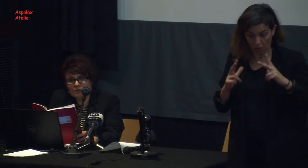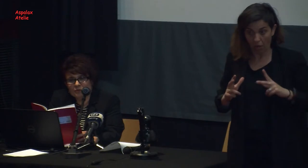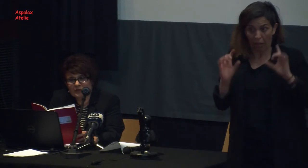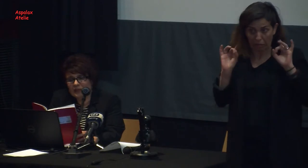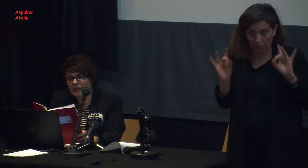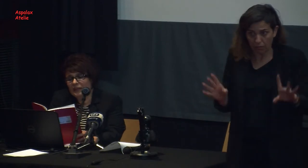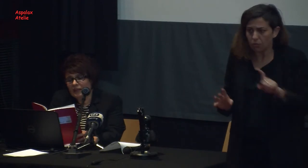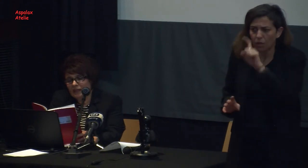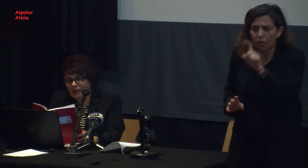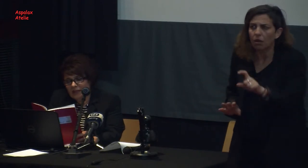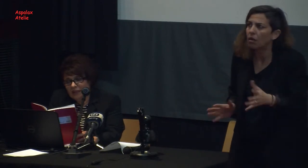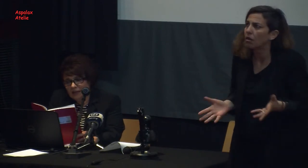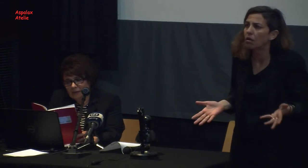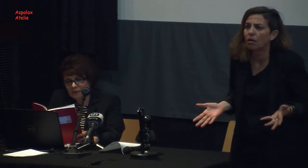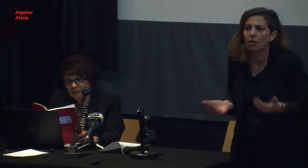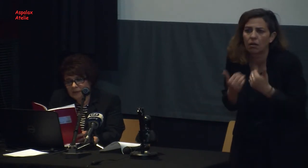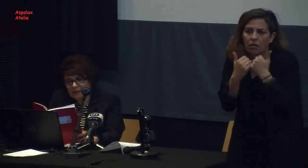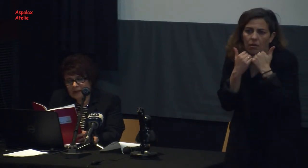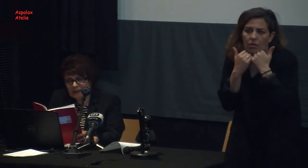να ζήσουμε.